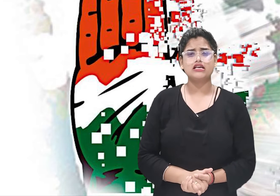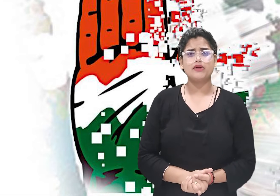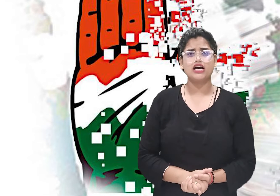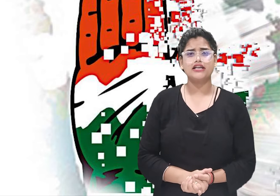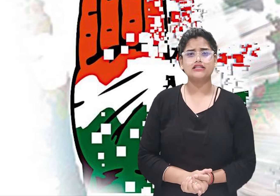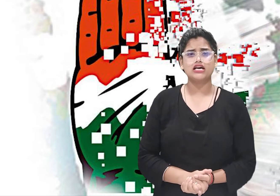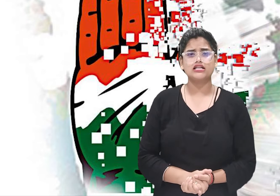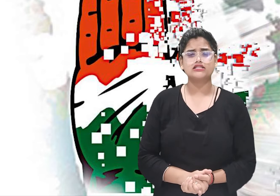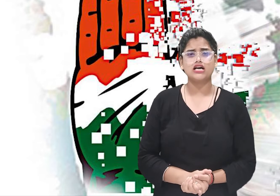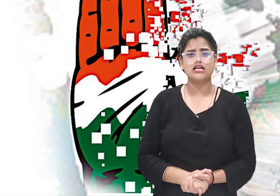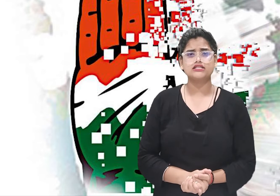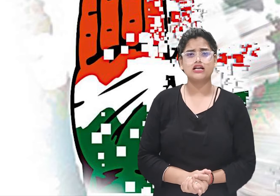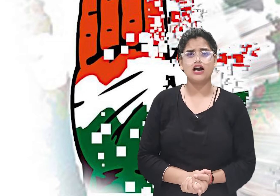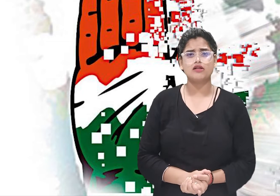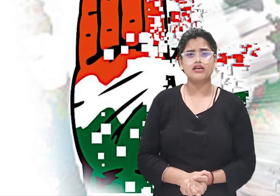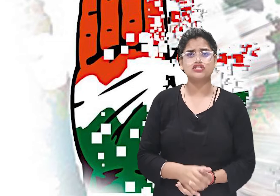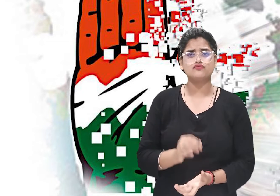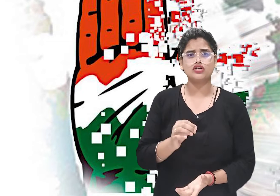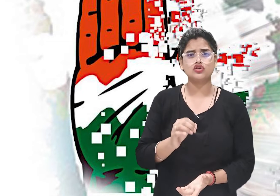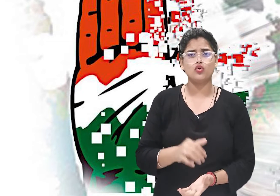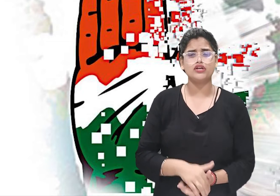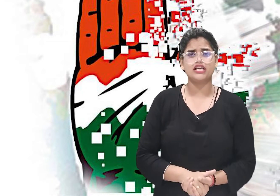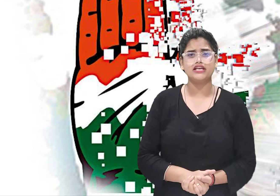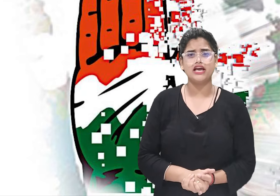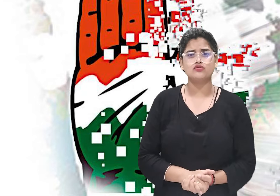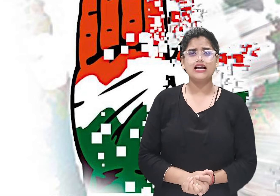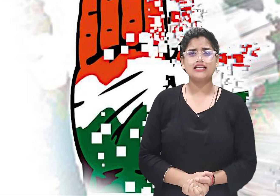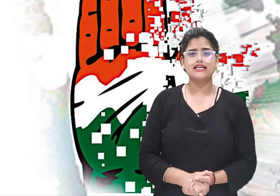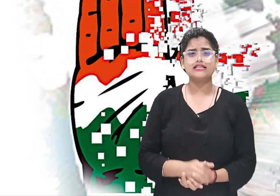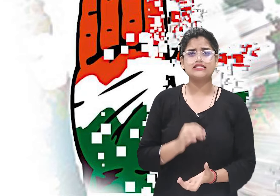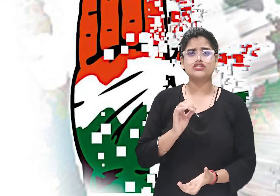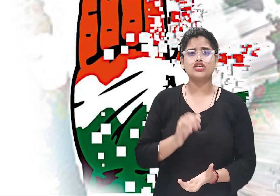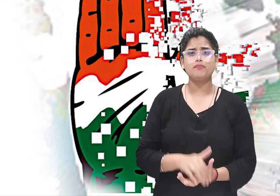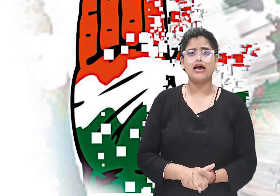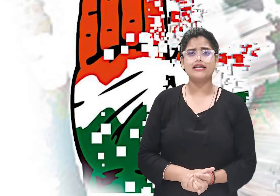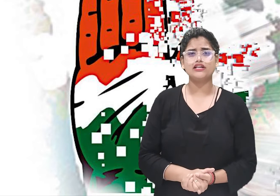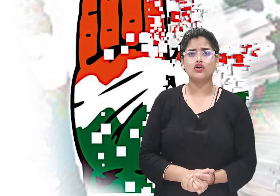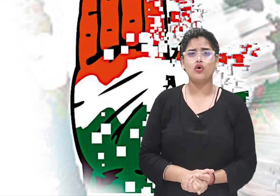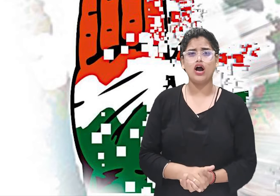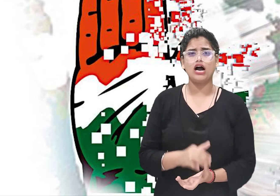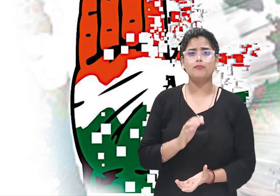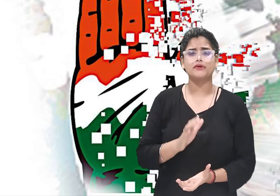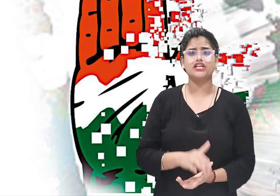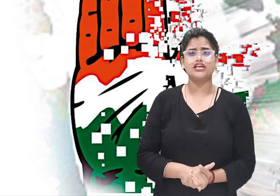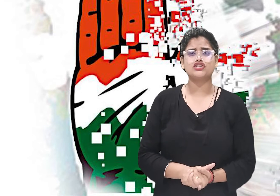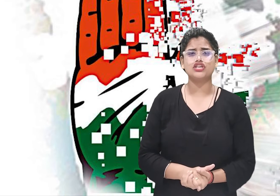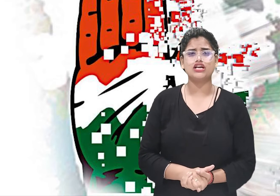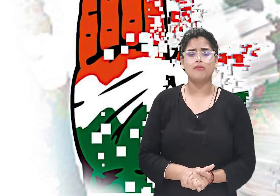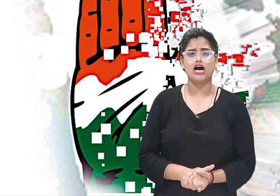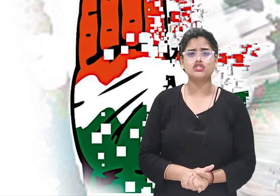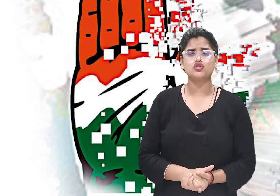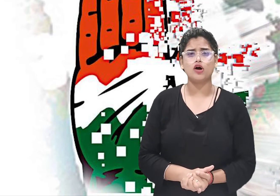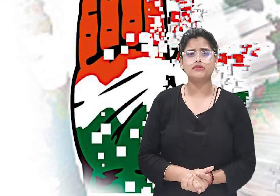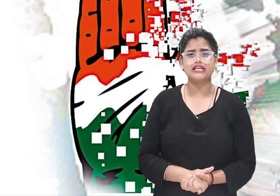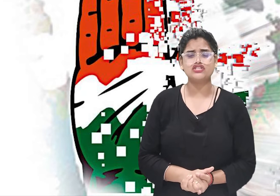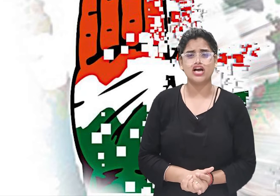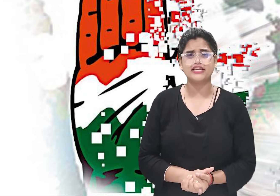से बड़ा नेता राजस्थान सरकार में इस वक्त कोई नहीं है इतना है की सचिन पायलट को अब प्रदेश की कमान सौंप देनी चाहिए